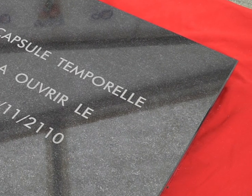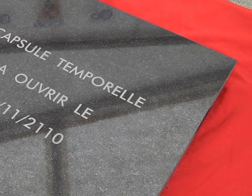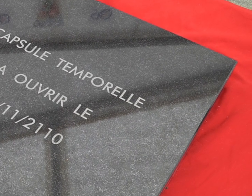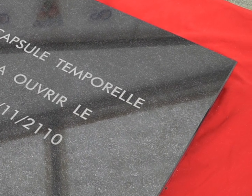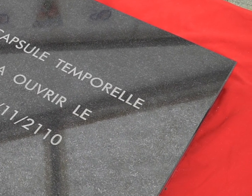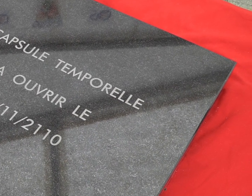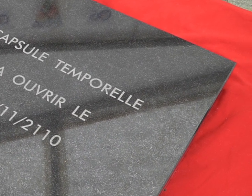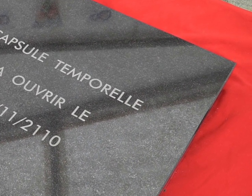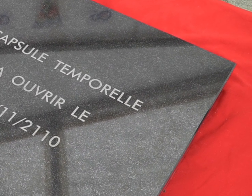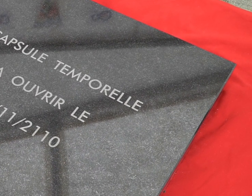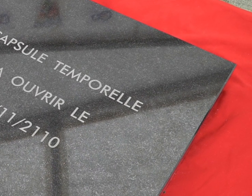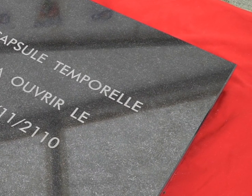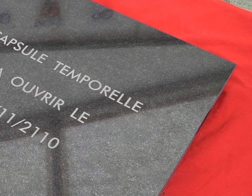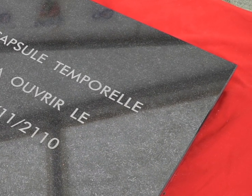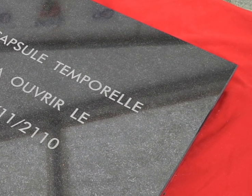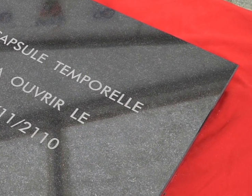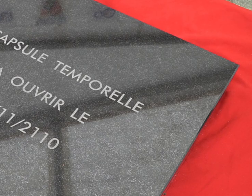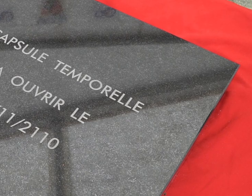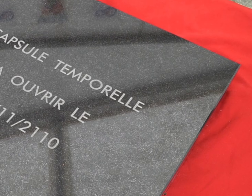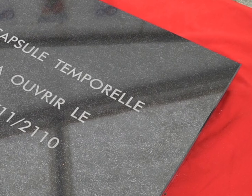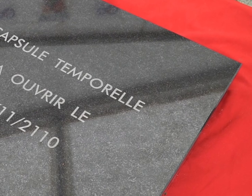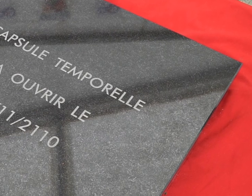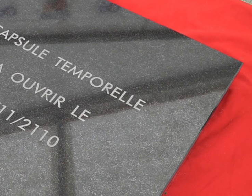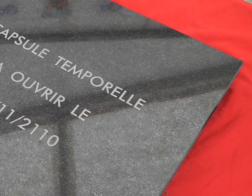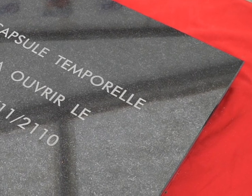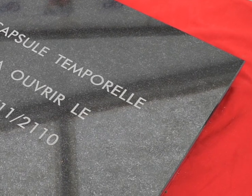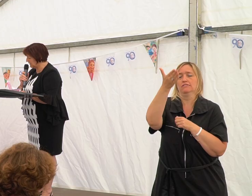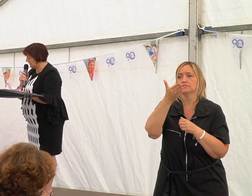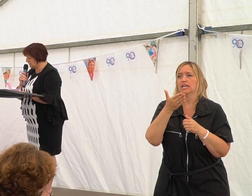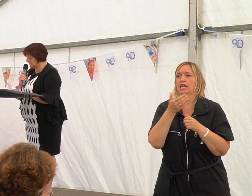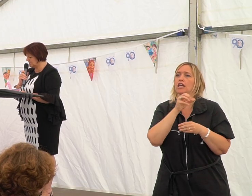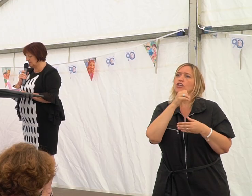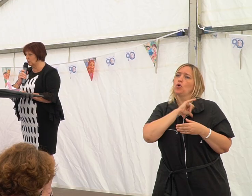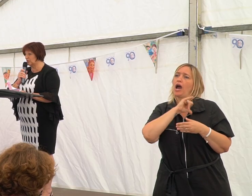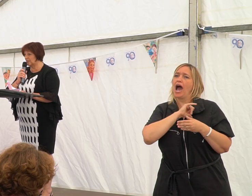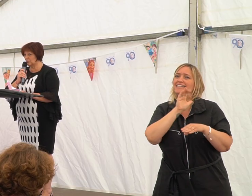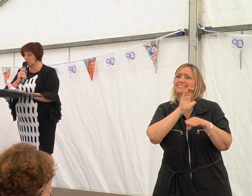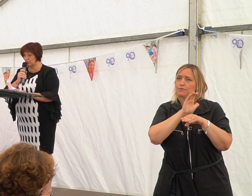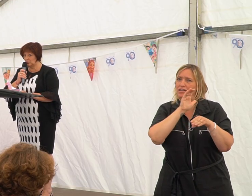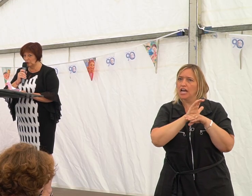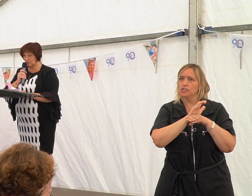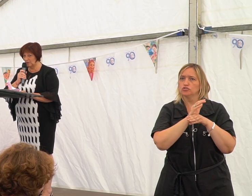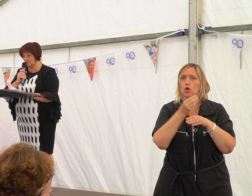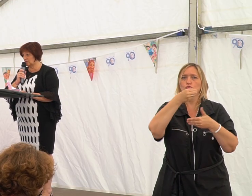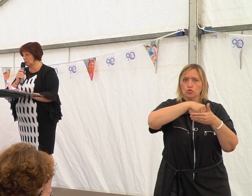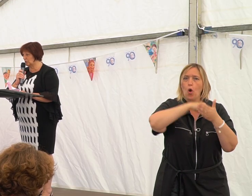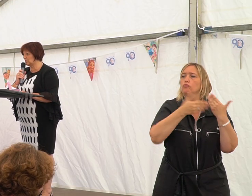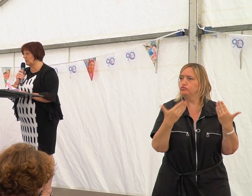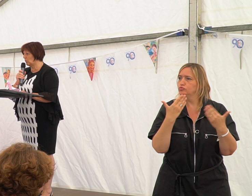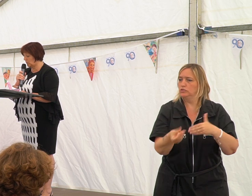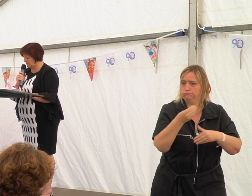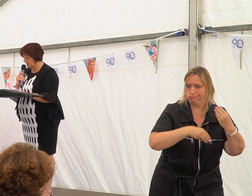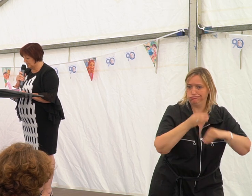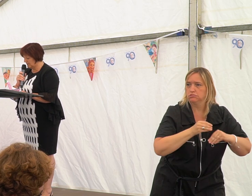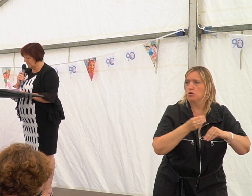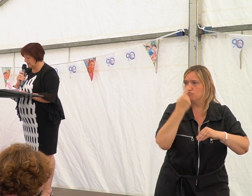Désolé, nous ne serons plus là. Elle gardera précieusement des témoignages destinés aux générations futures, et c'est ce que nous